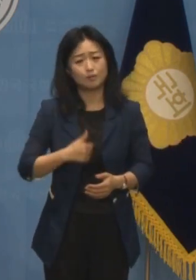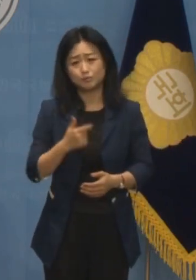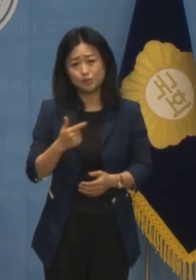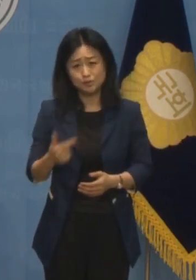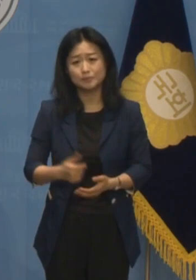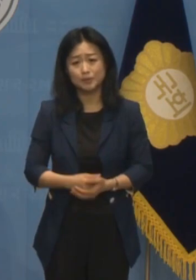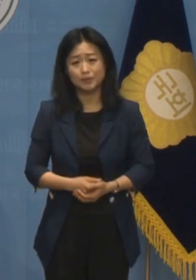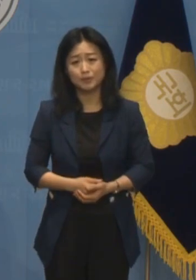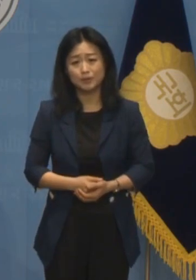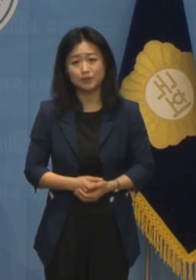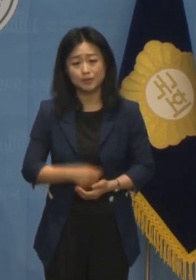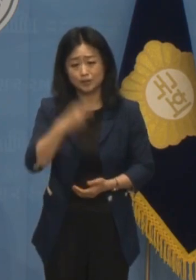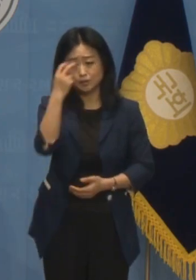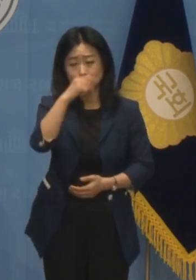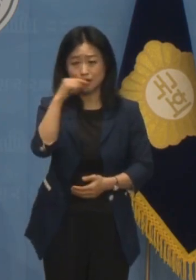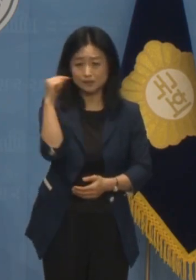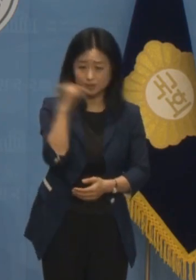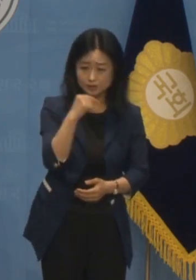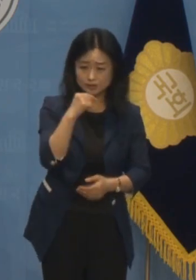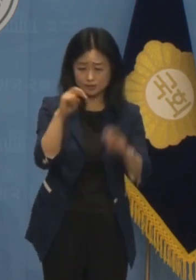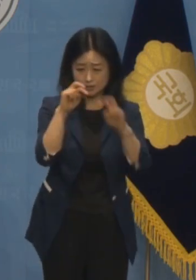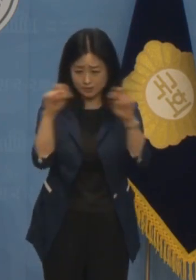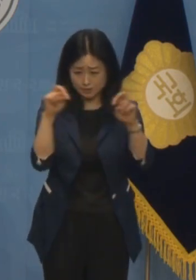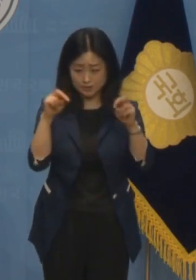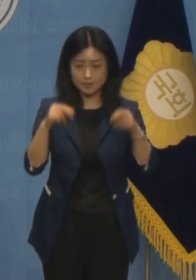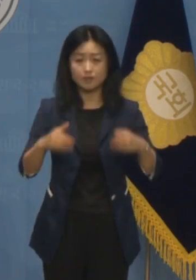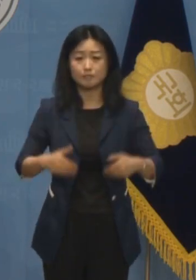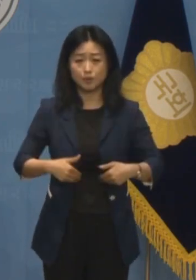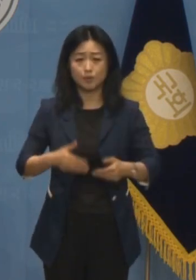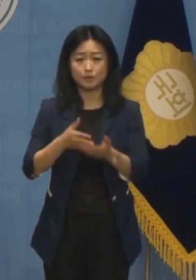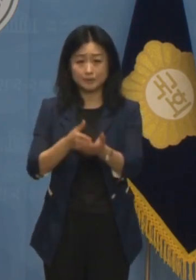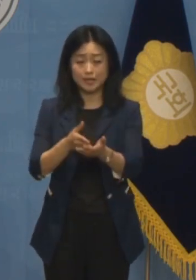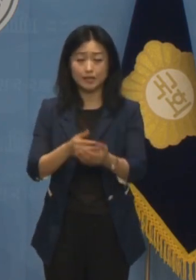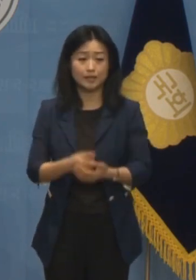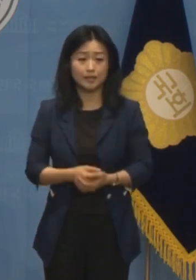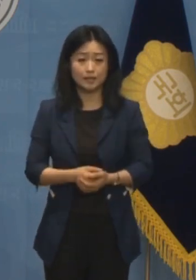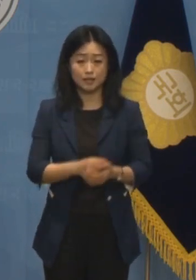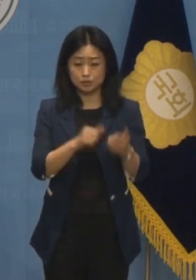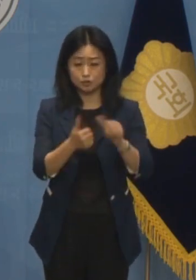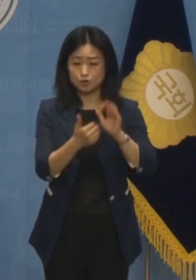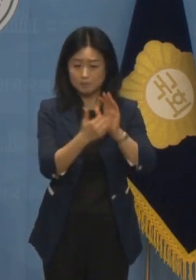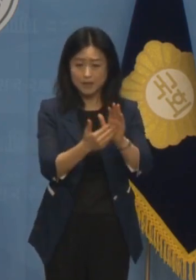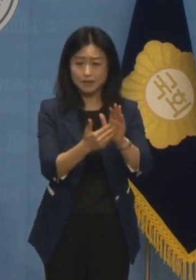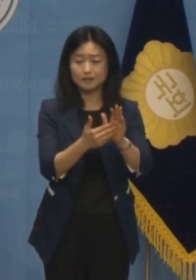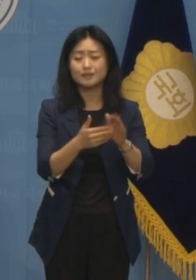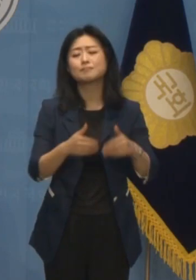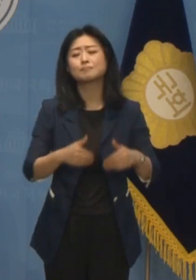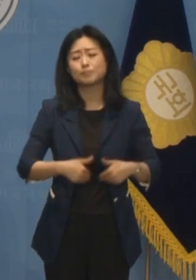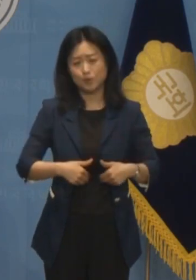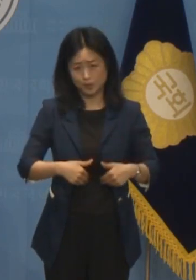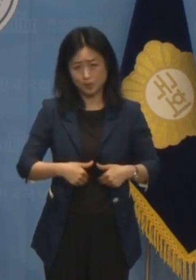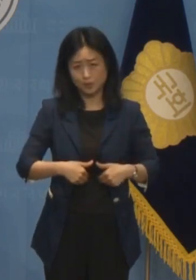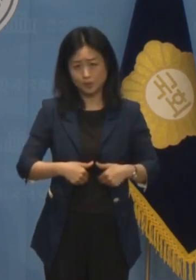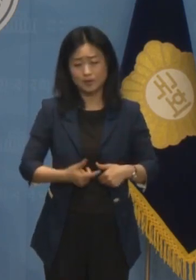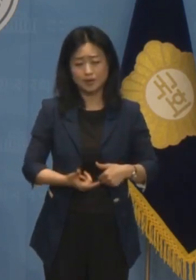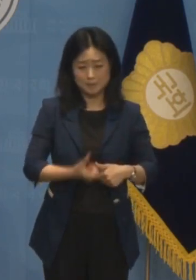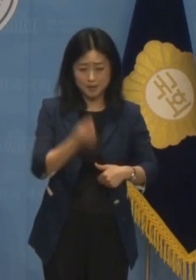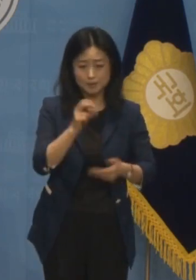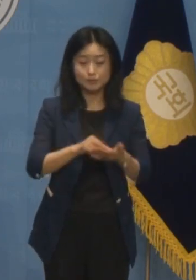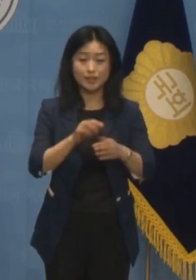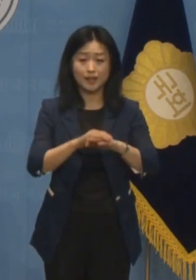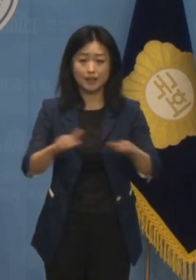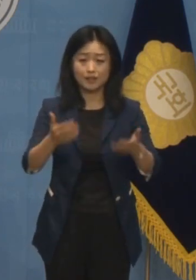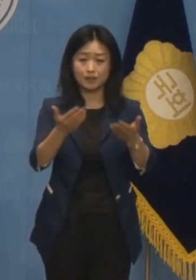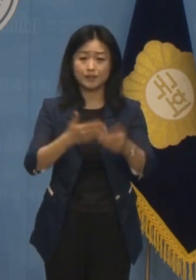노스럽 저한 진상규명이 더 이상의 죽음을 막기 위한 방지책이 시급히